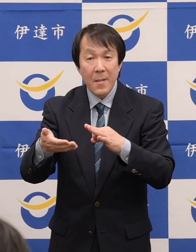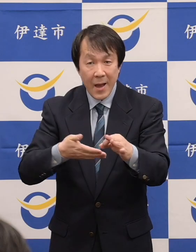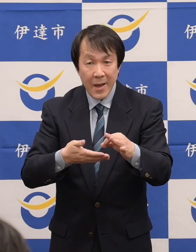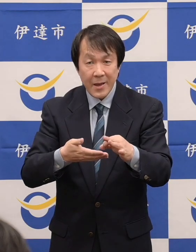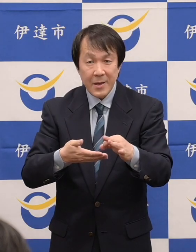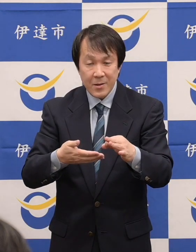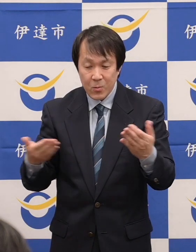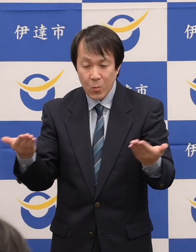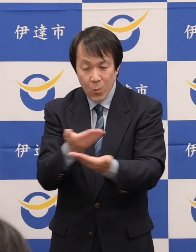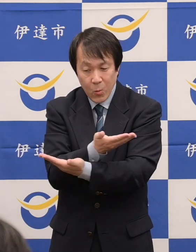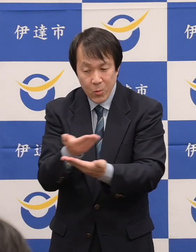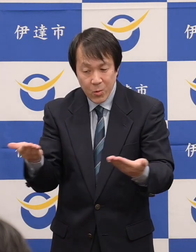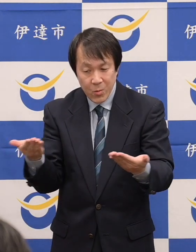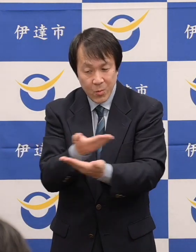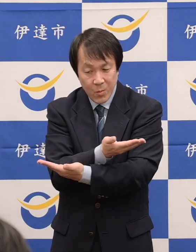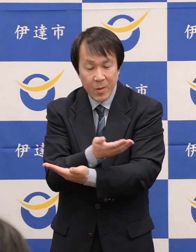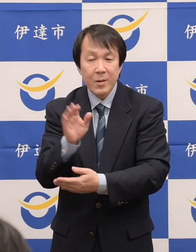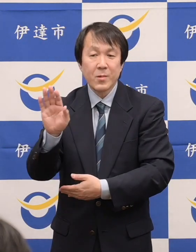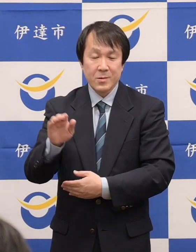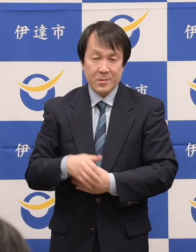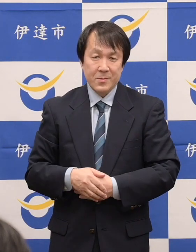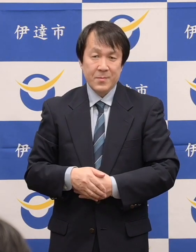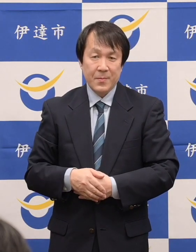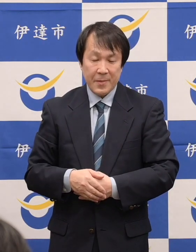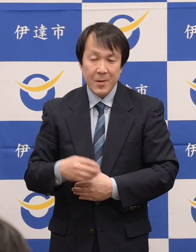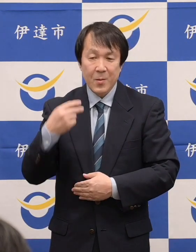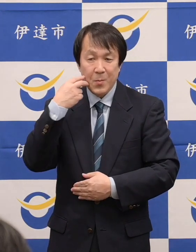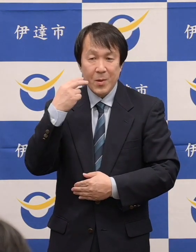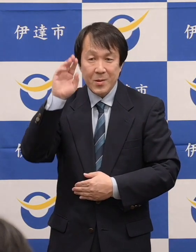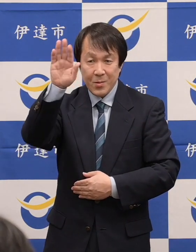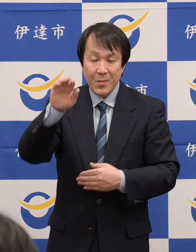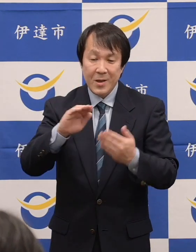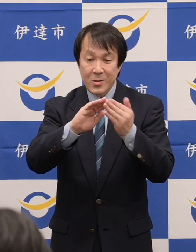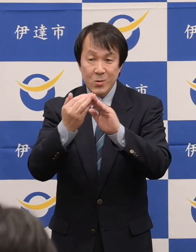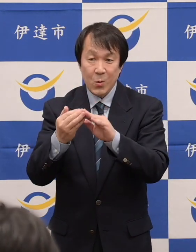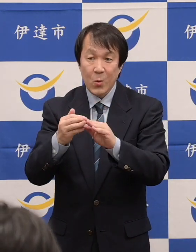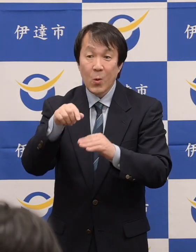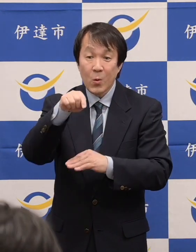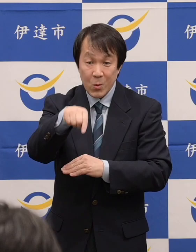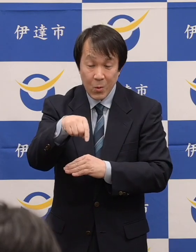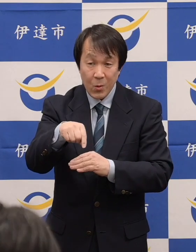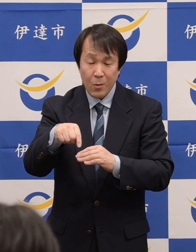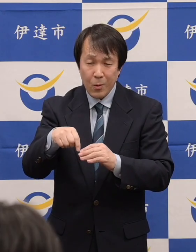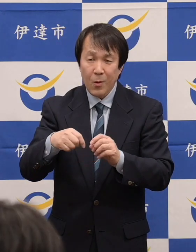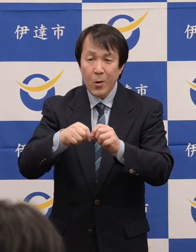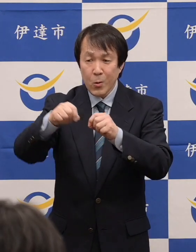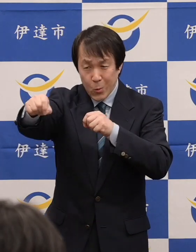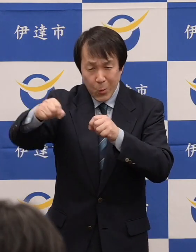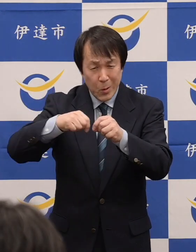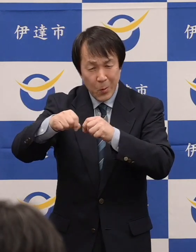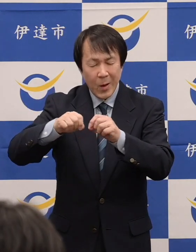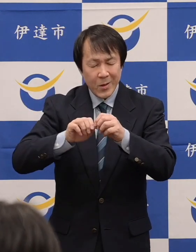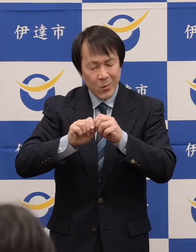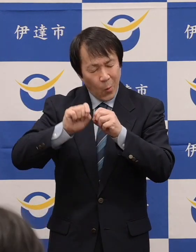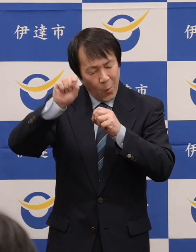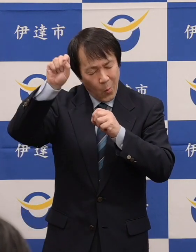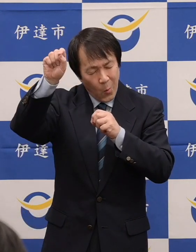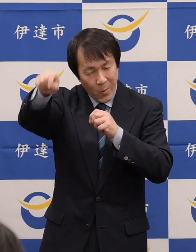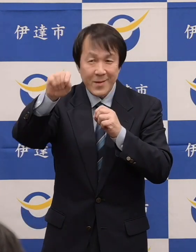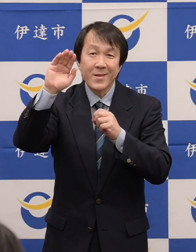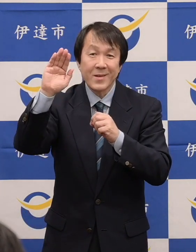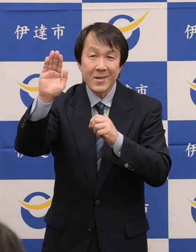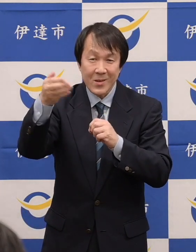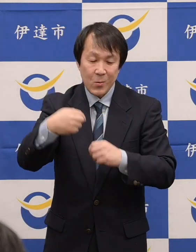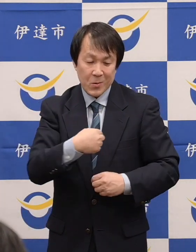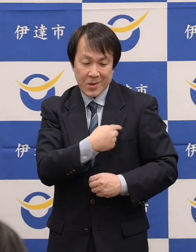いのこうやり取りもしています。そうした松前町との距離は遠いんですけども気持ちは近いというところがあります